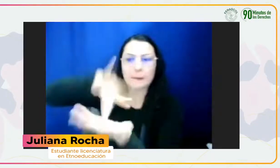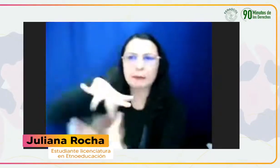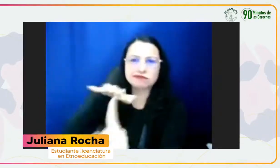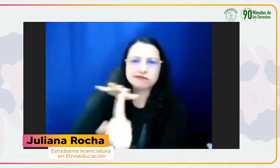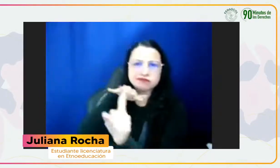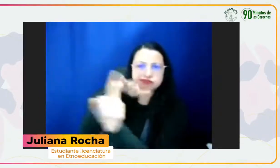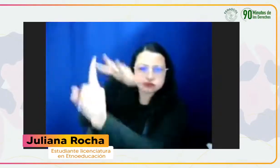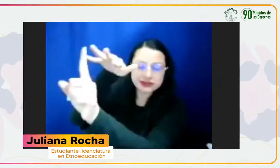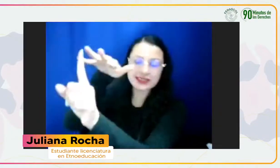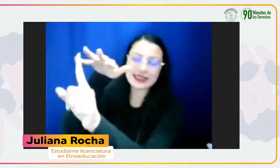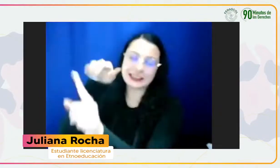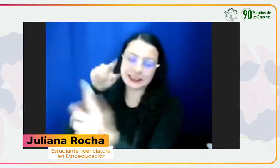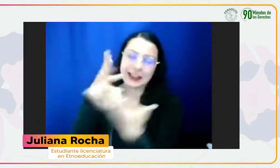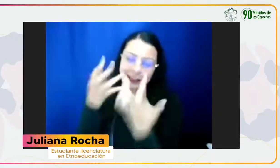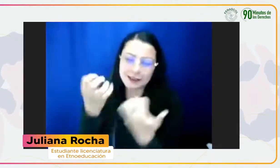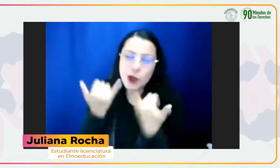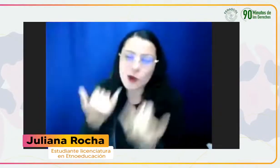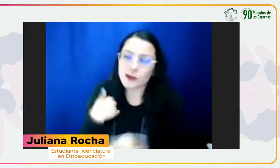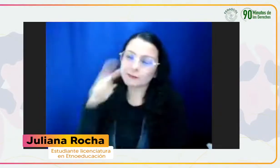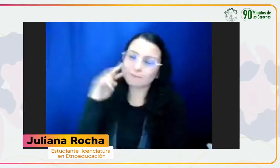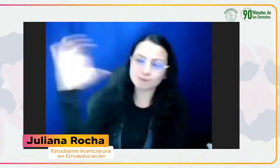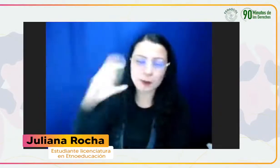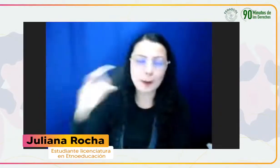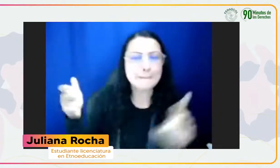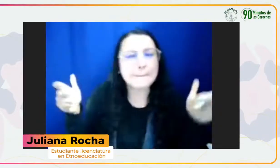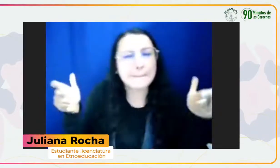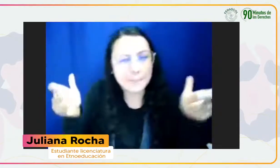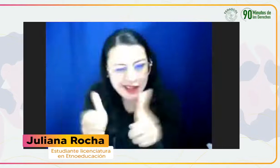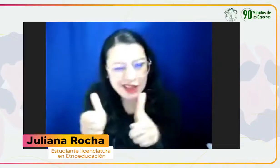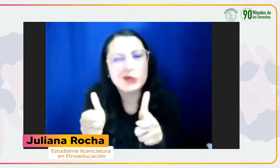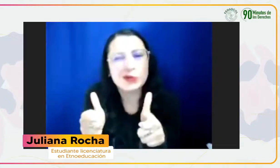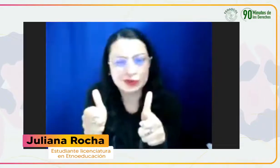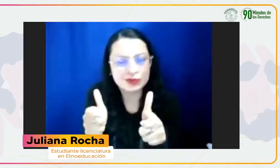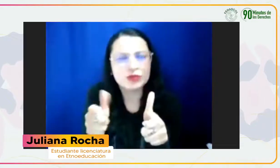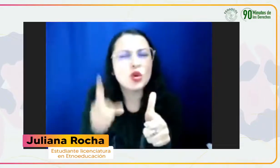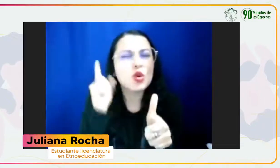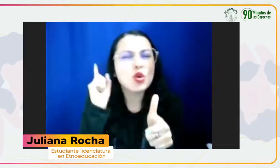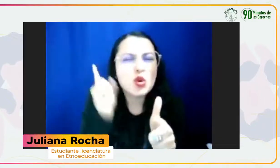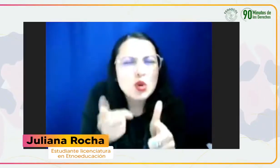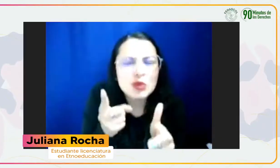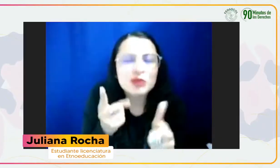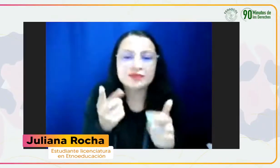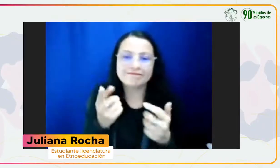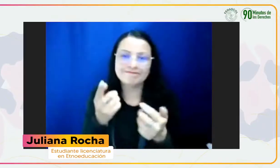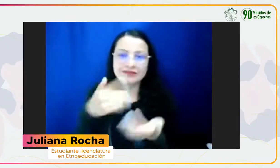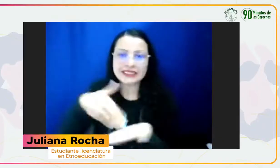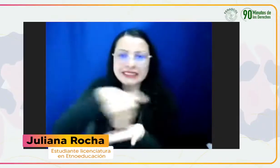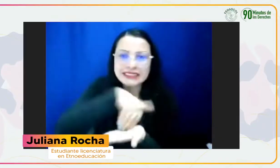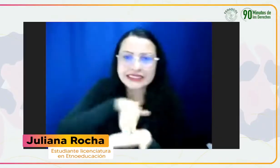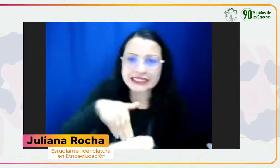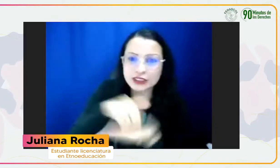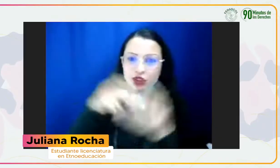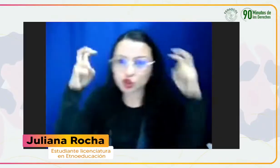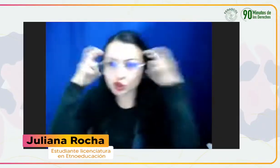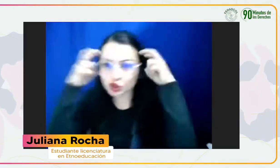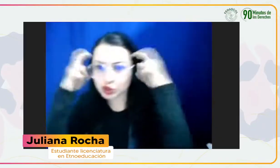participación política, en la democracia, en esta incidencia. Entonces, veo que es poca en realidad. También porque